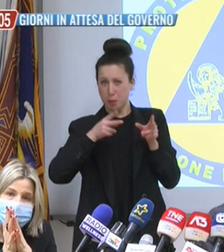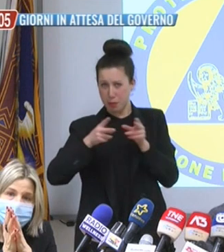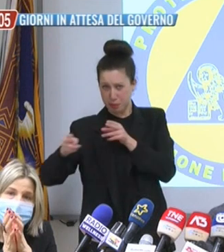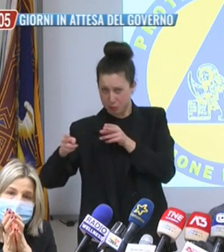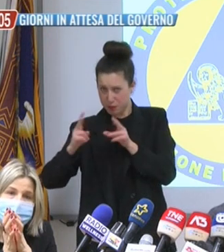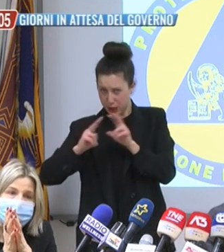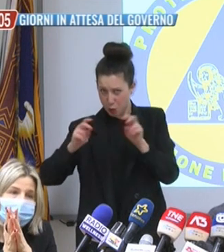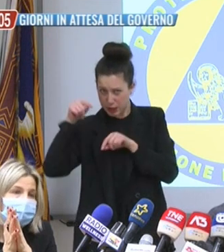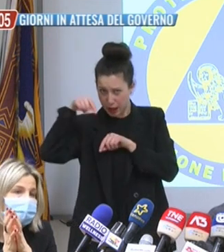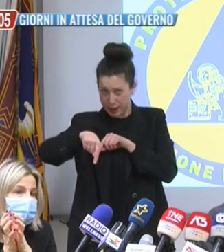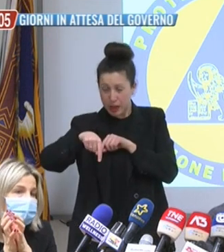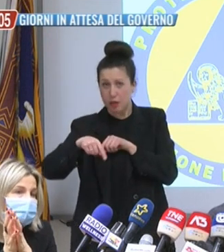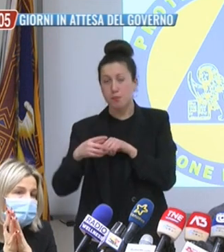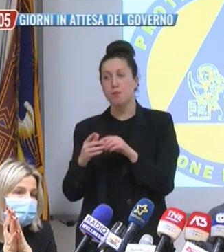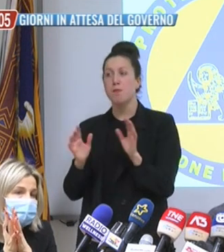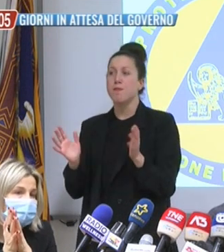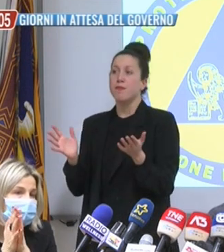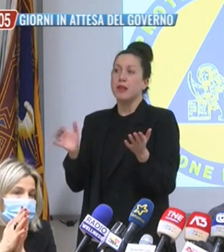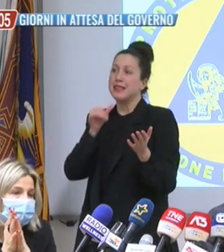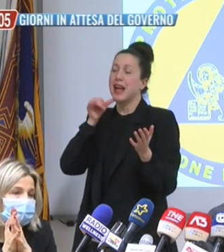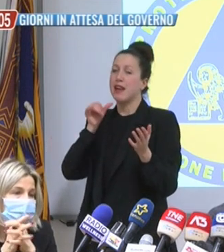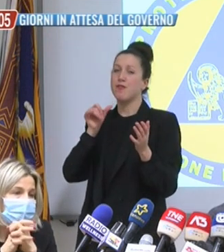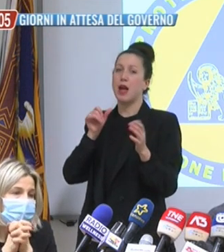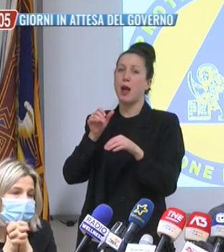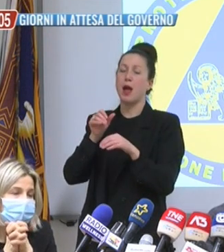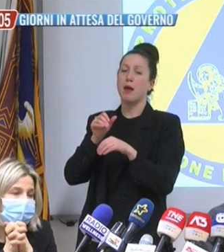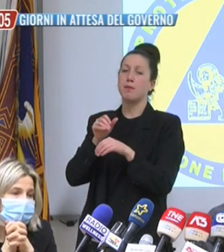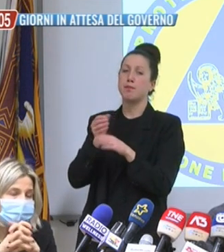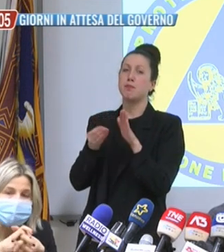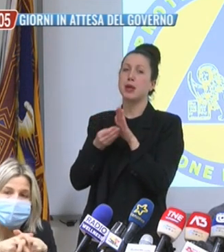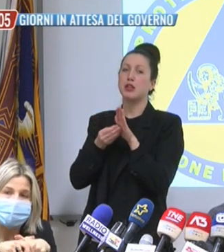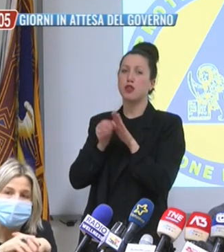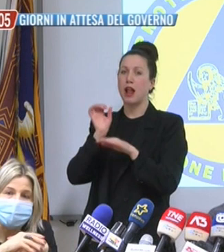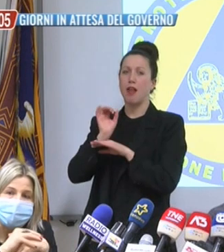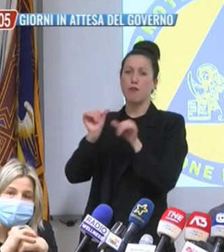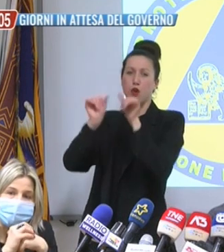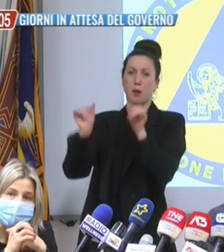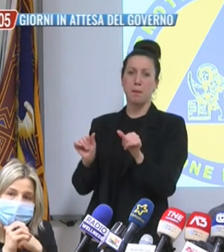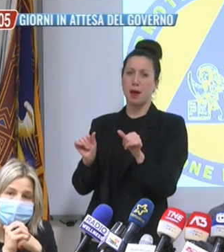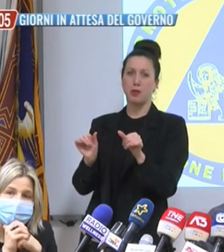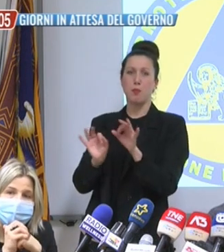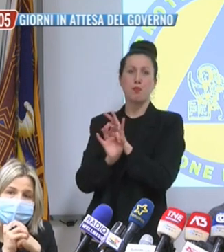anche dei medici per fare dei training.